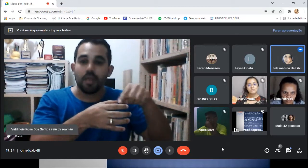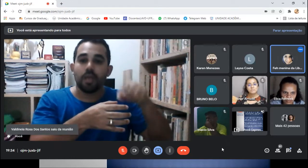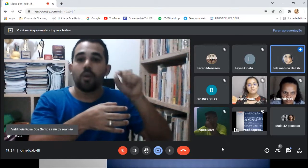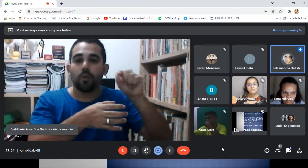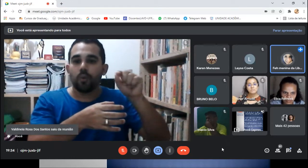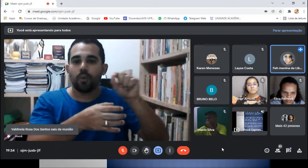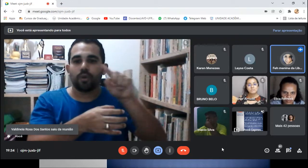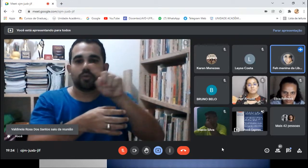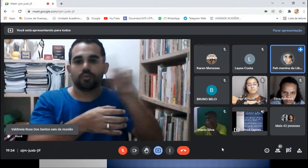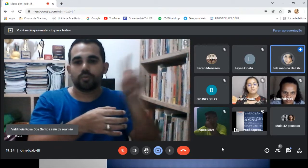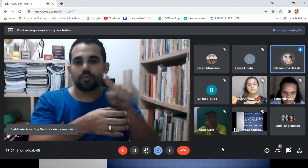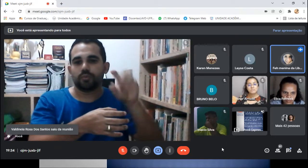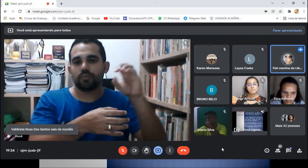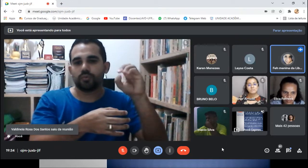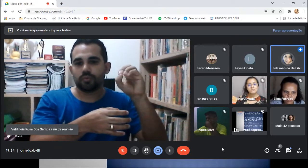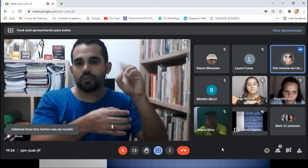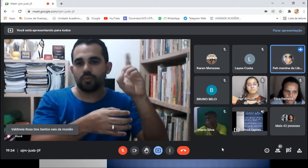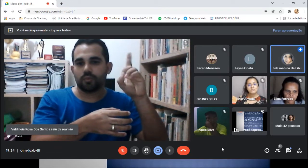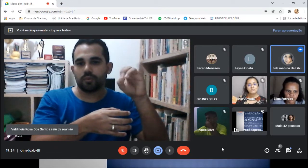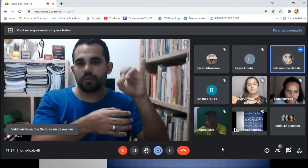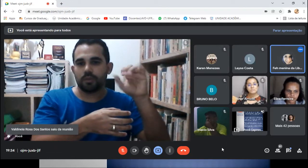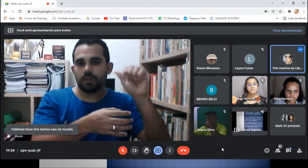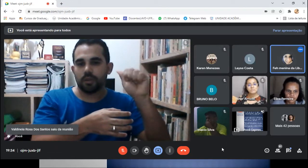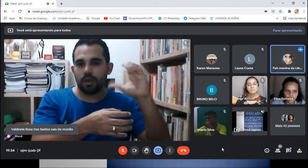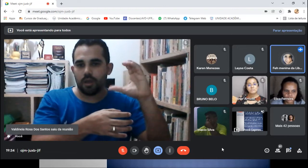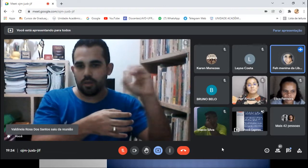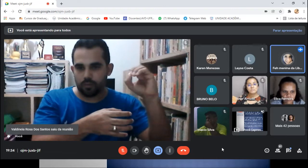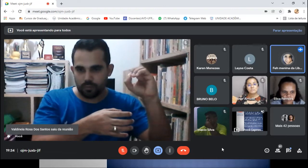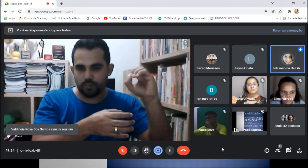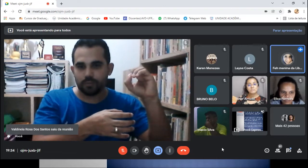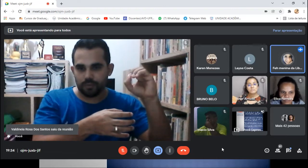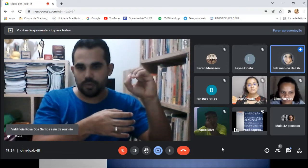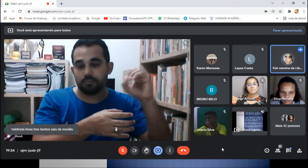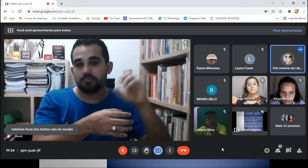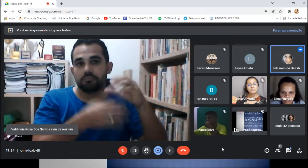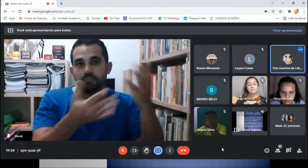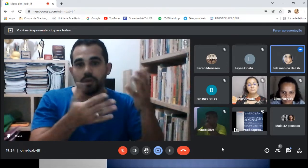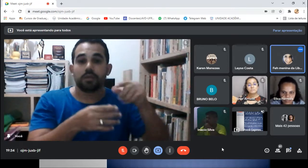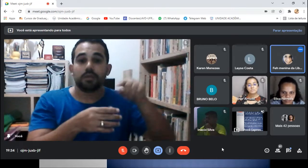onde cada um tem um significado dentro do estudo do zodíaco,